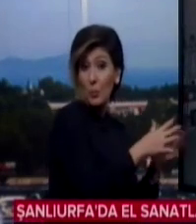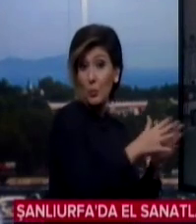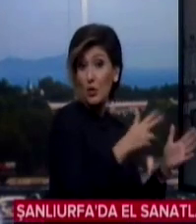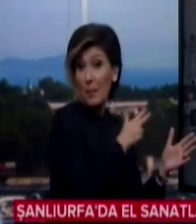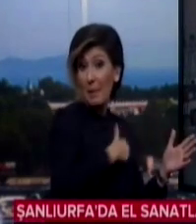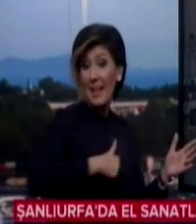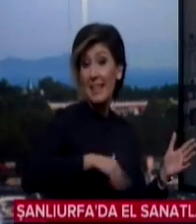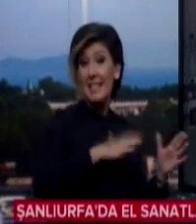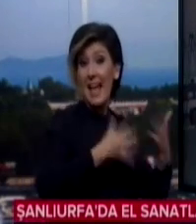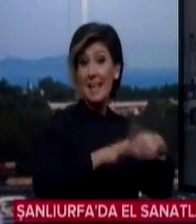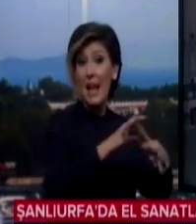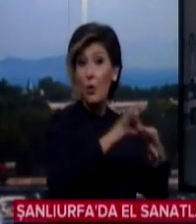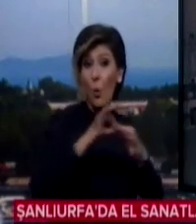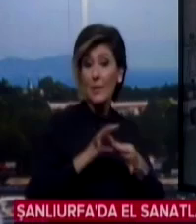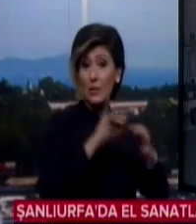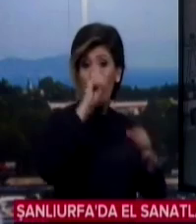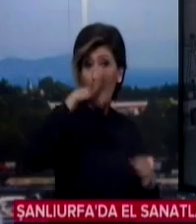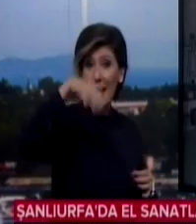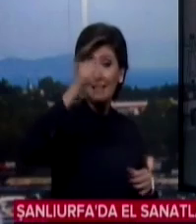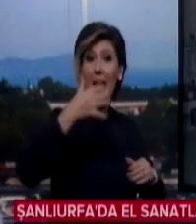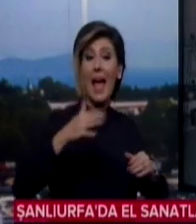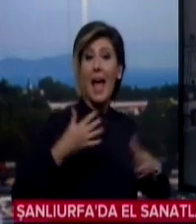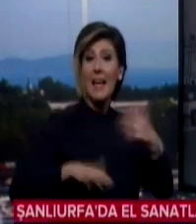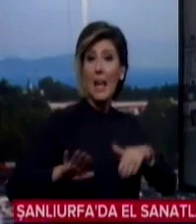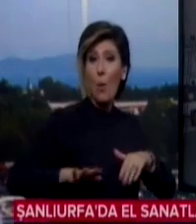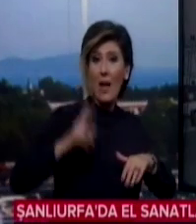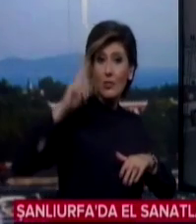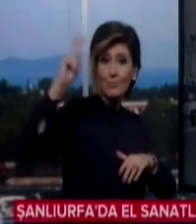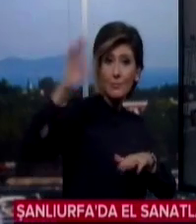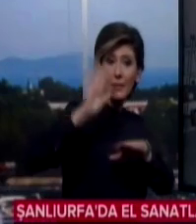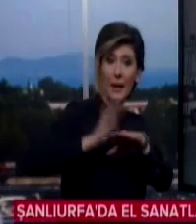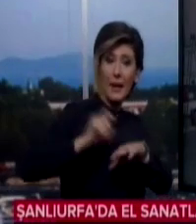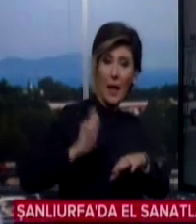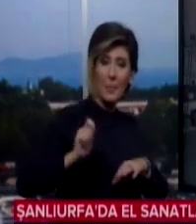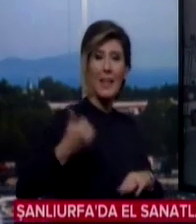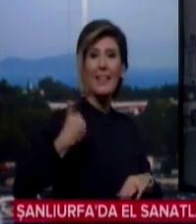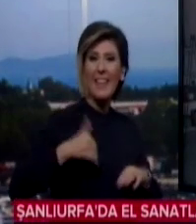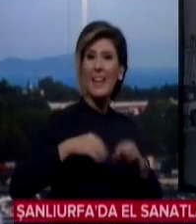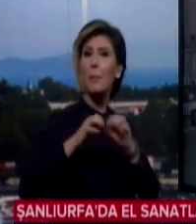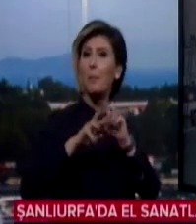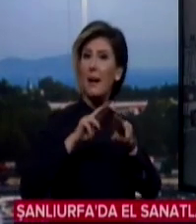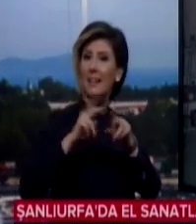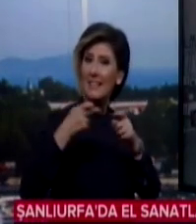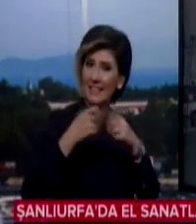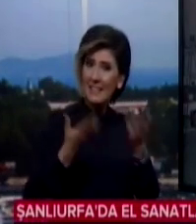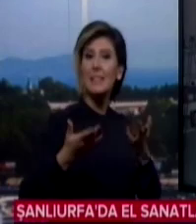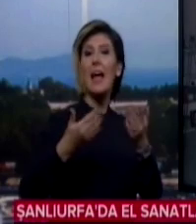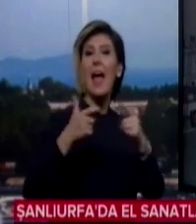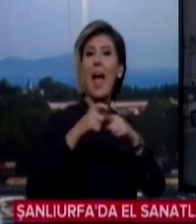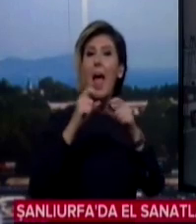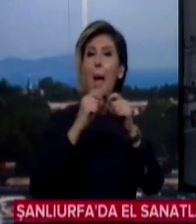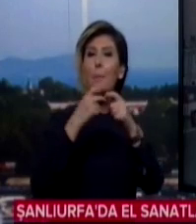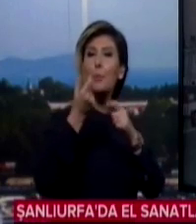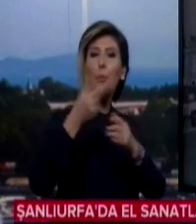Büyükşehir Belediyesi Engelli Koordinasyon Merkezi'nde engelli öğrencilerimiz tarafından yapılmış deri, bakır, filografi ve ebru kursunda